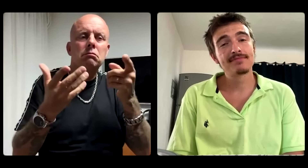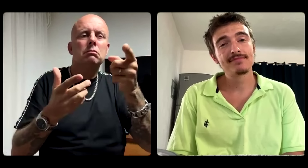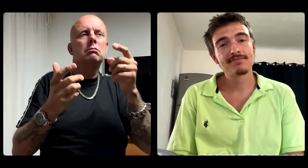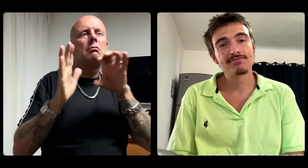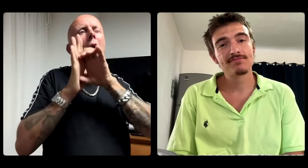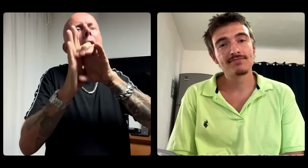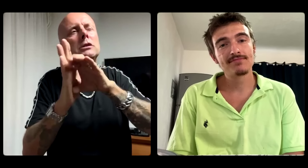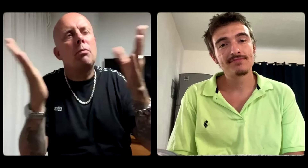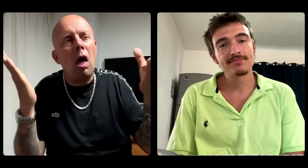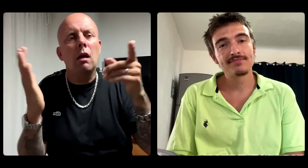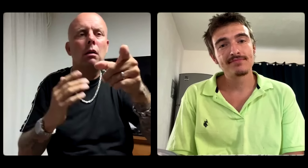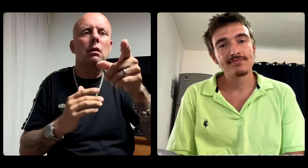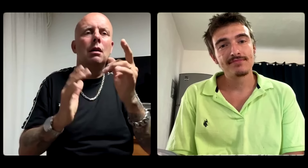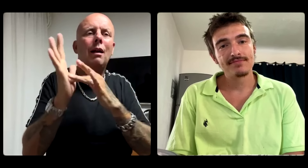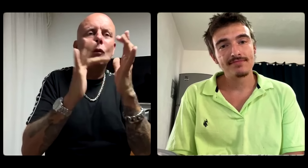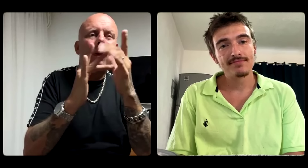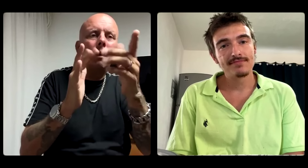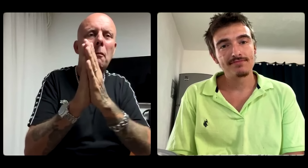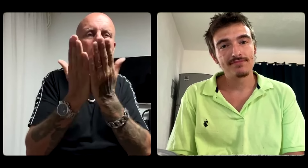so stupid.